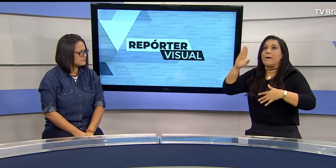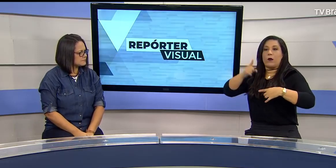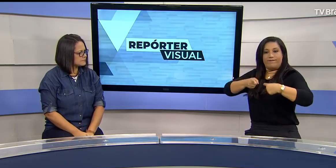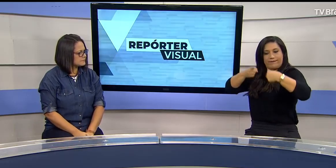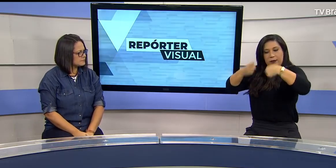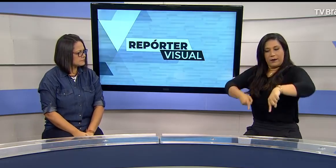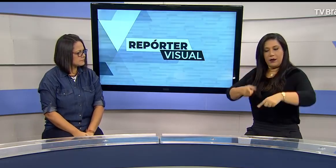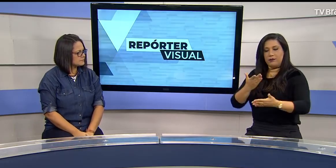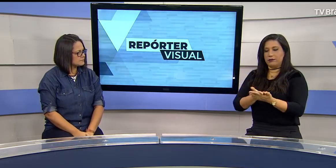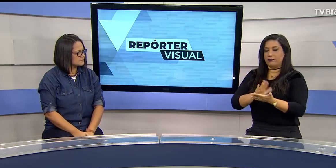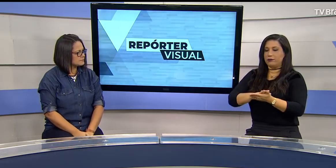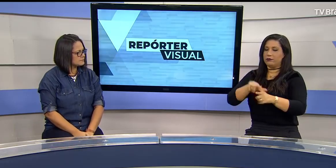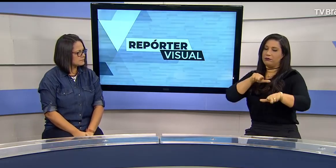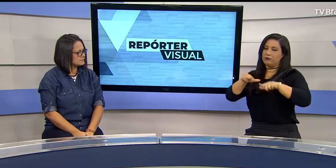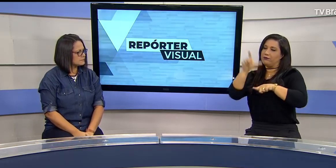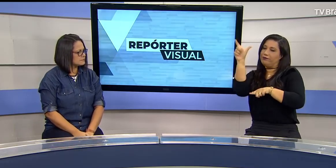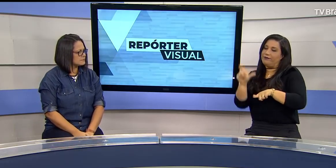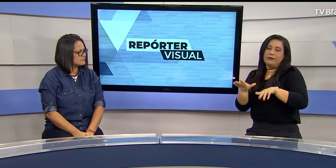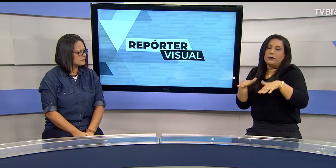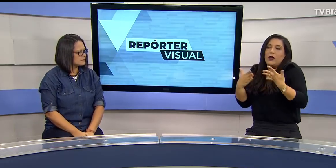maiores desafios desta profissão?